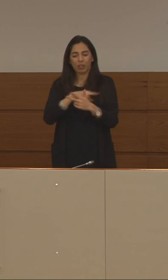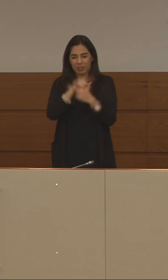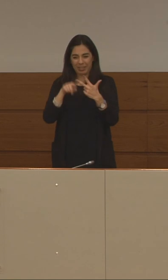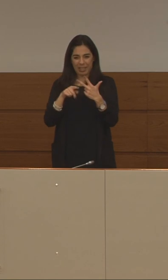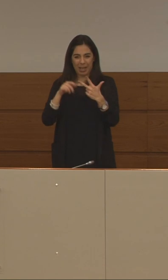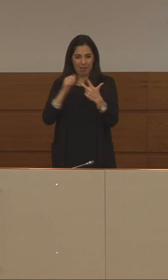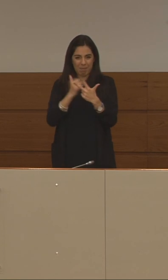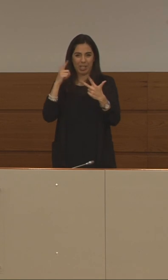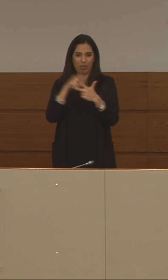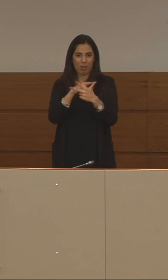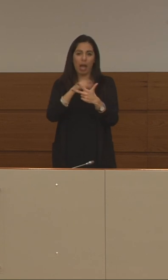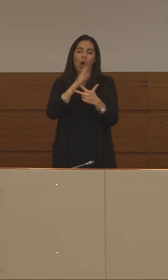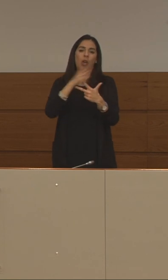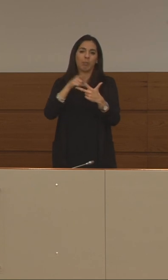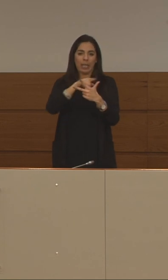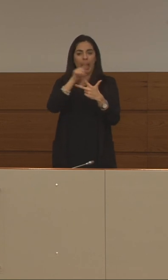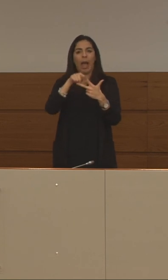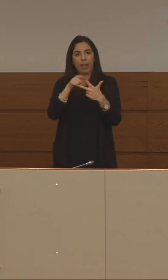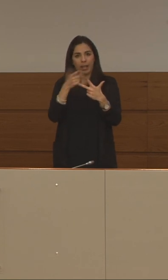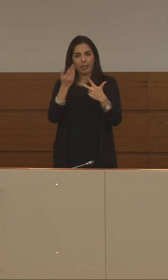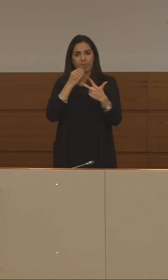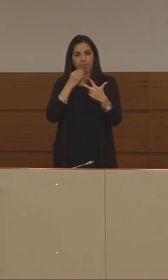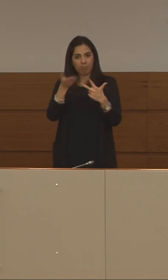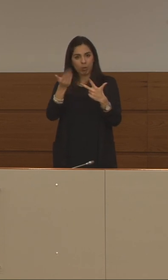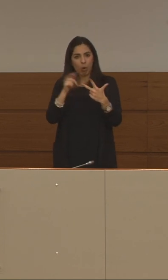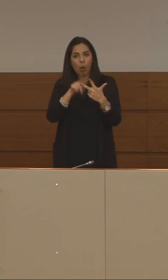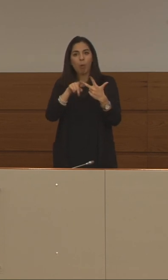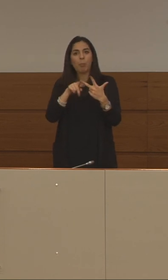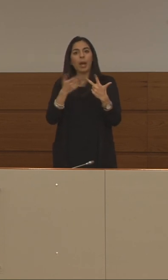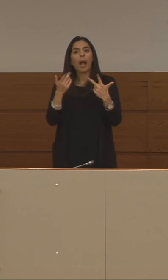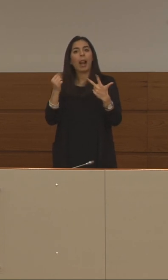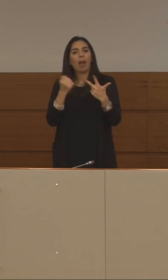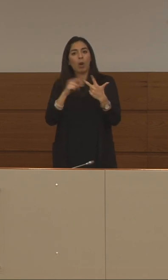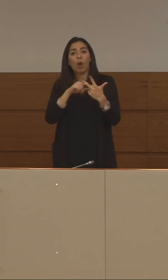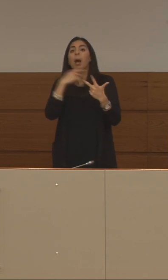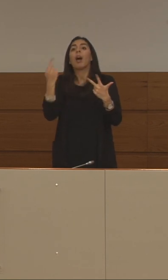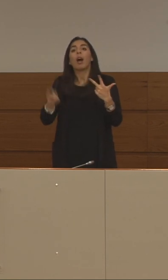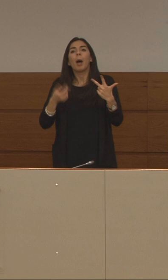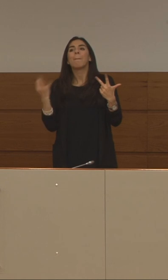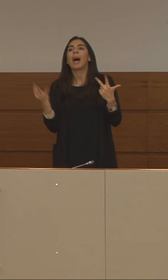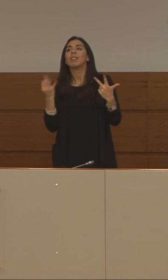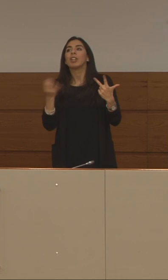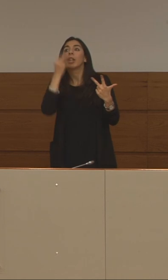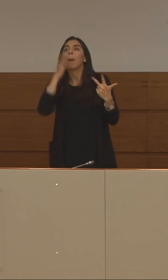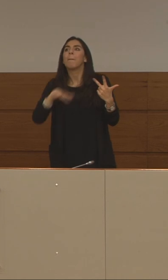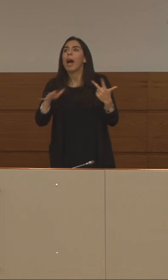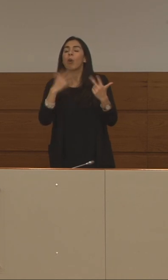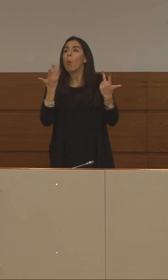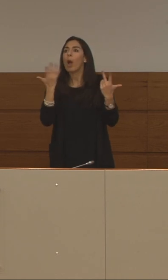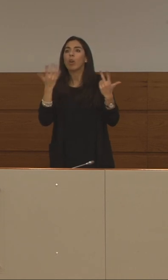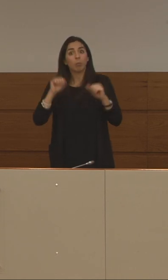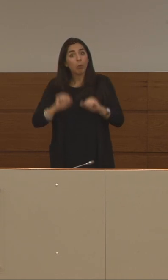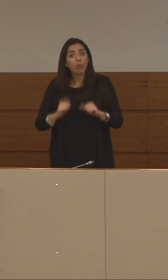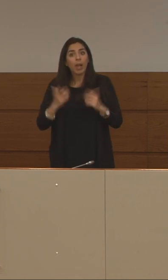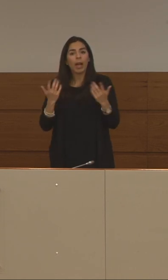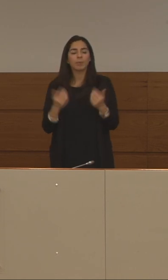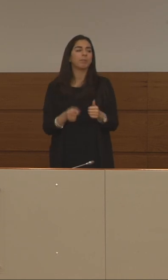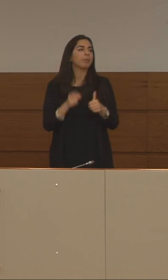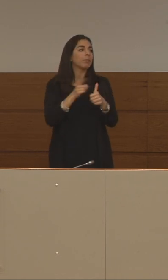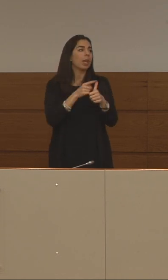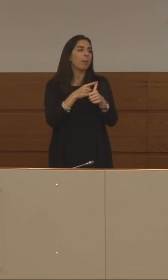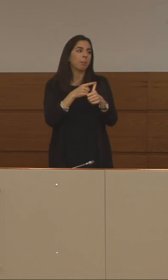e non so la passeggiata al parco eccetera eccetera e allora partiamo dal primo dato che è quello